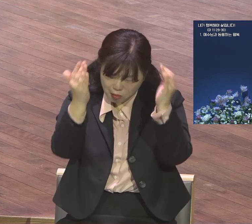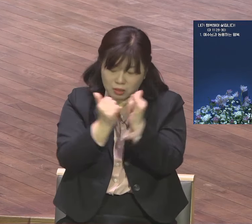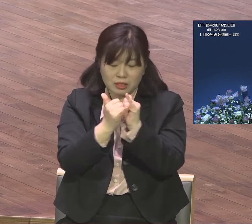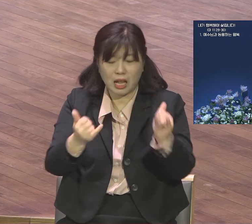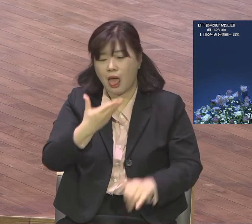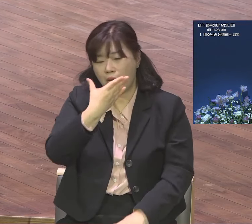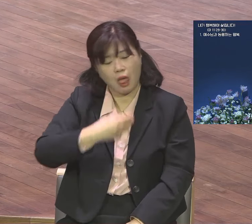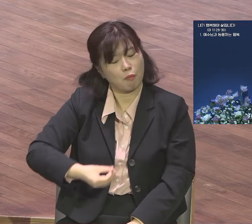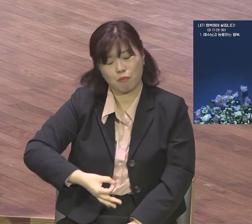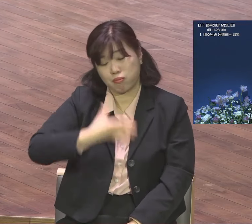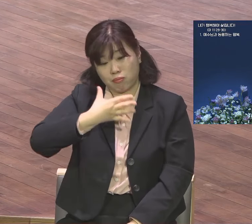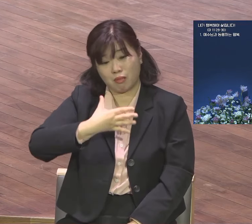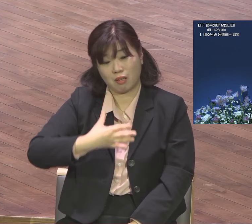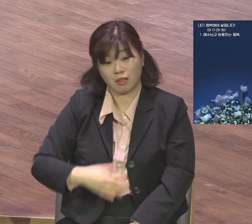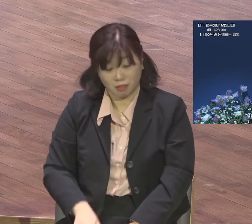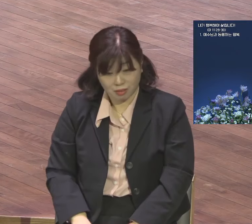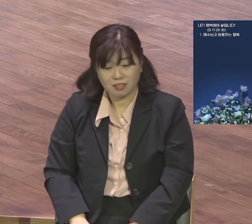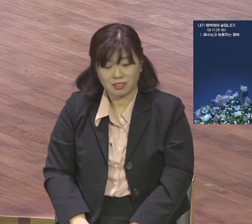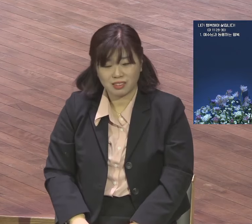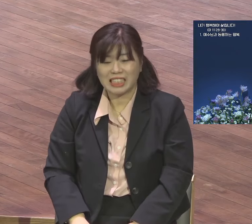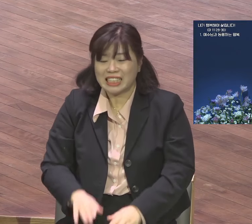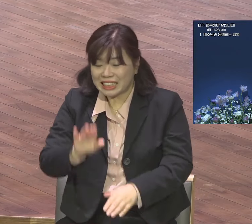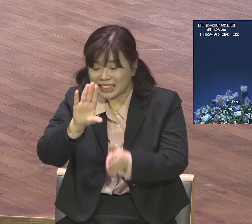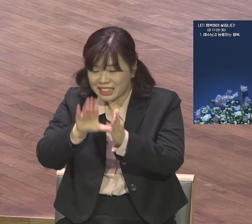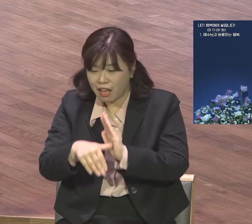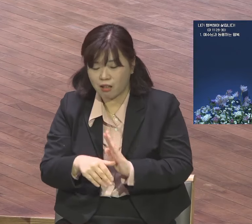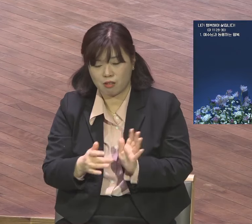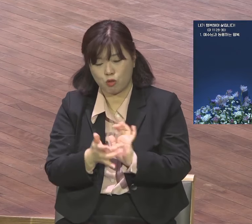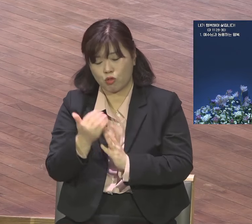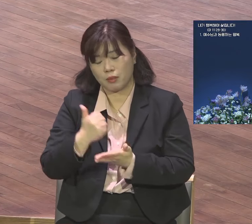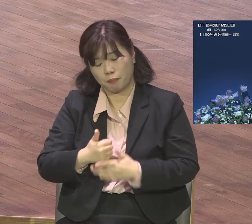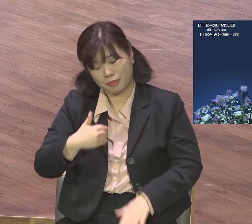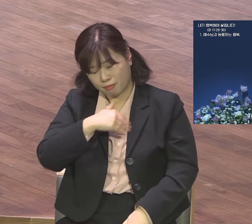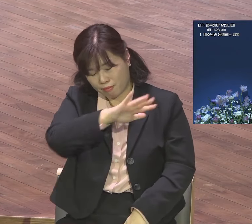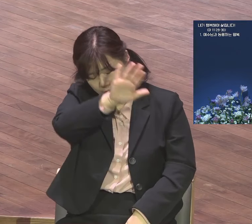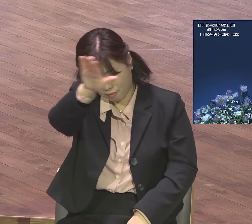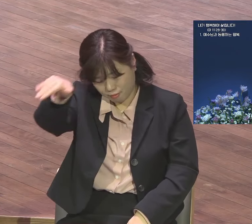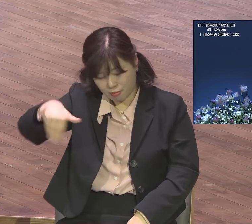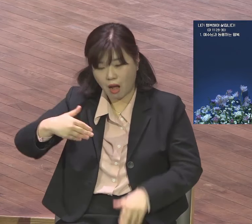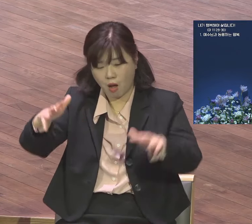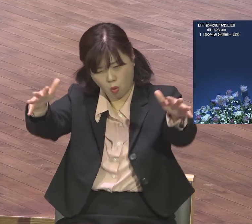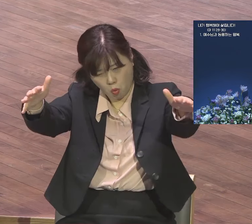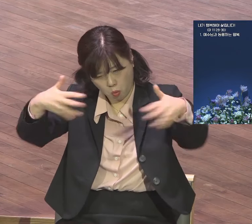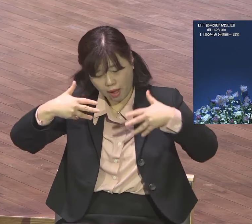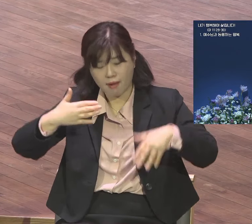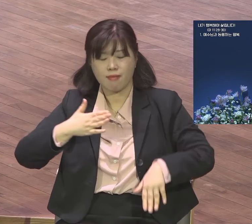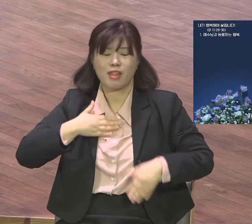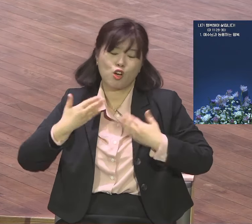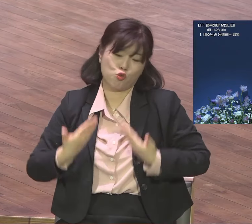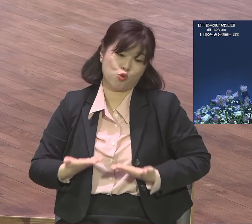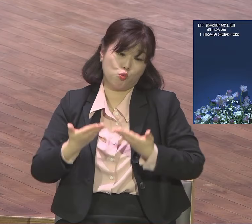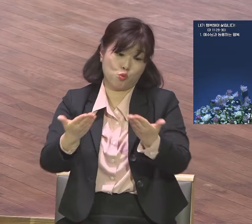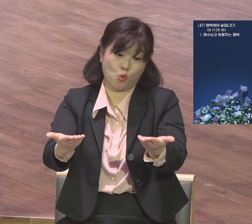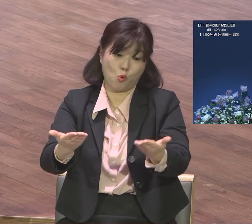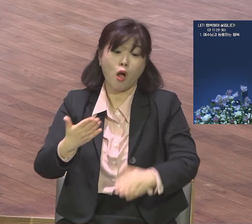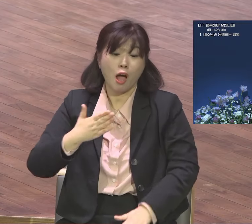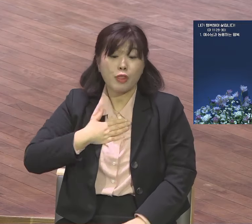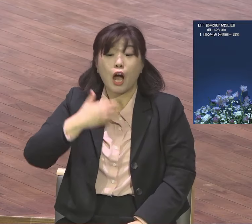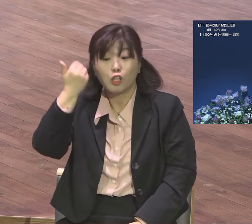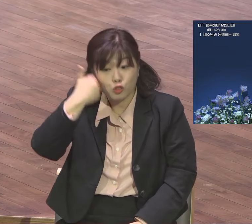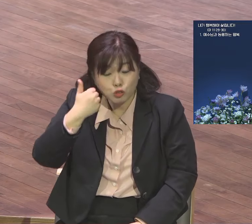말씀하십니다. 다 내게로 오라. 내가 곧 길이요 진리요 생명이니 나로 말미암지